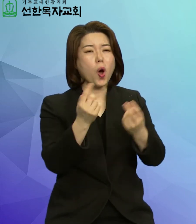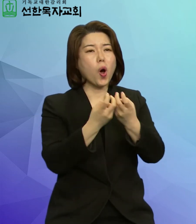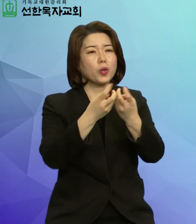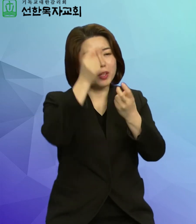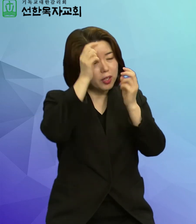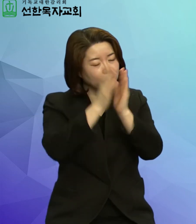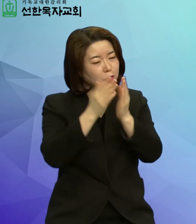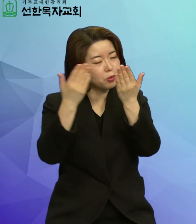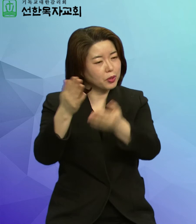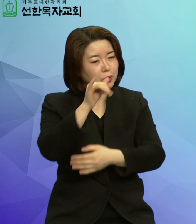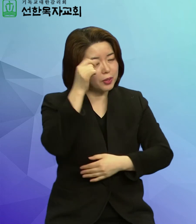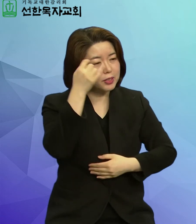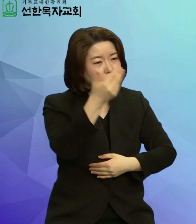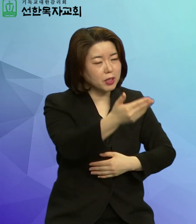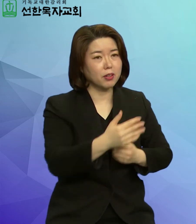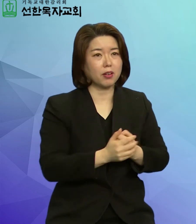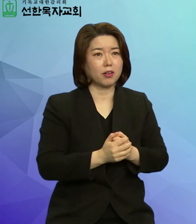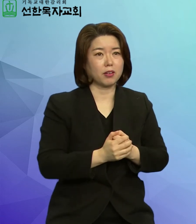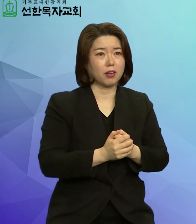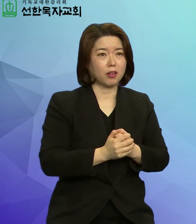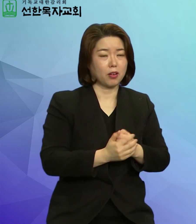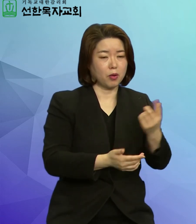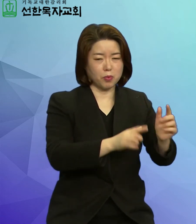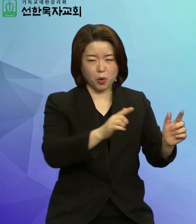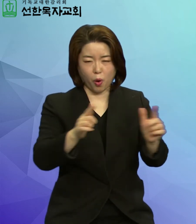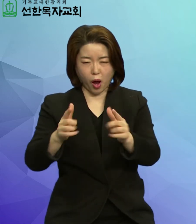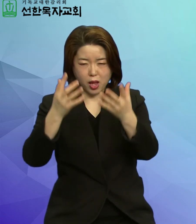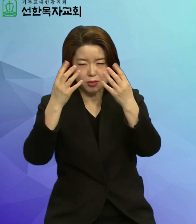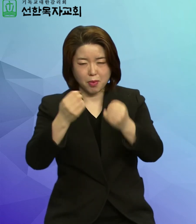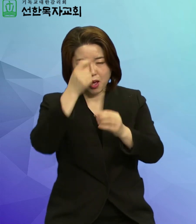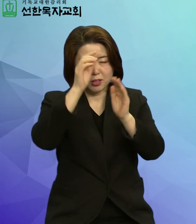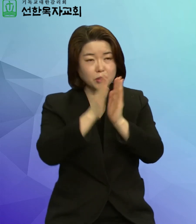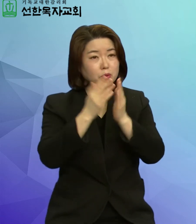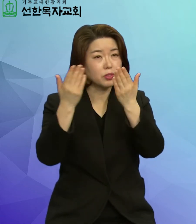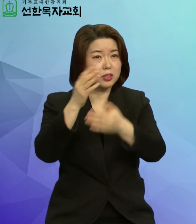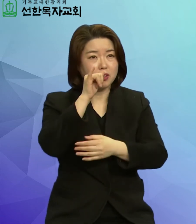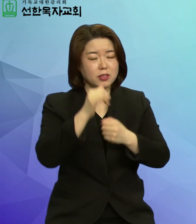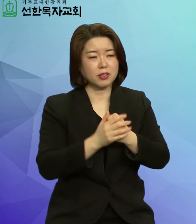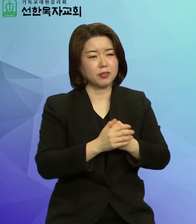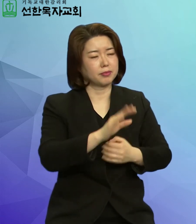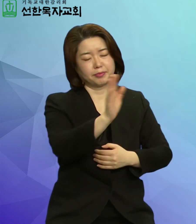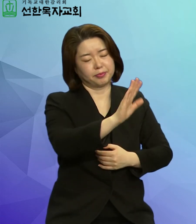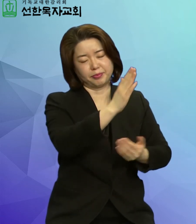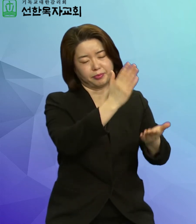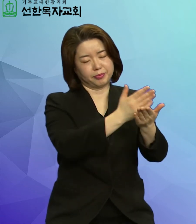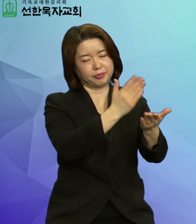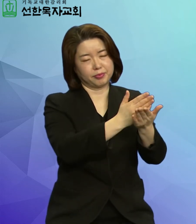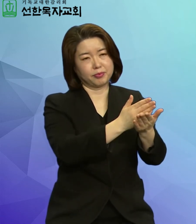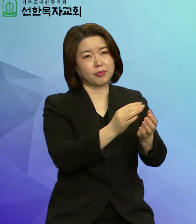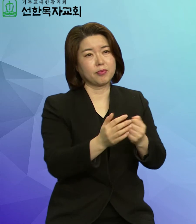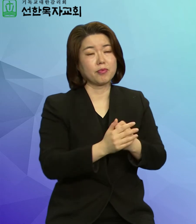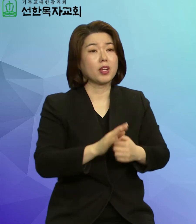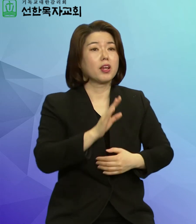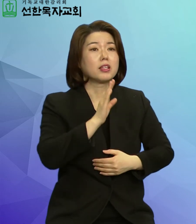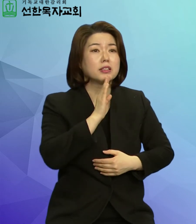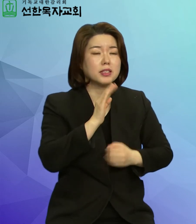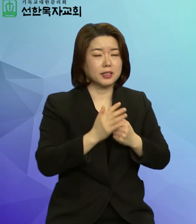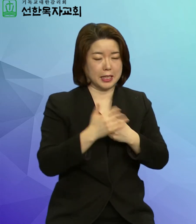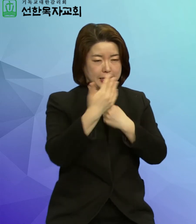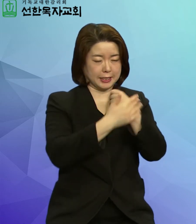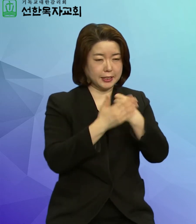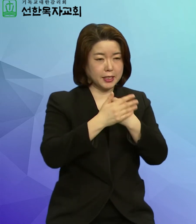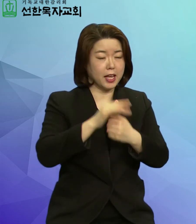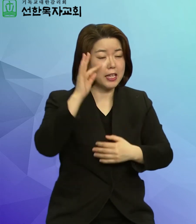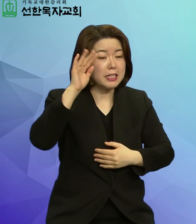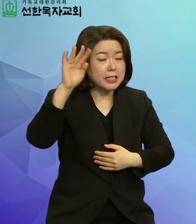성도님은 어떻게 기도하십니까? 여러 가지 많은 기도를 하지요. 그렇게 하시면 안 됩니다.